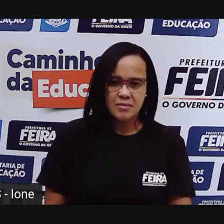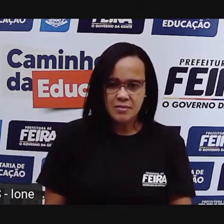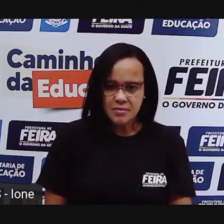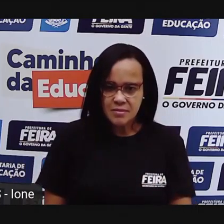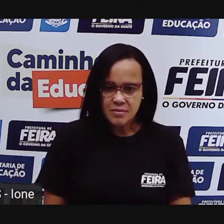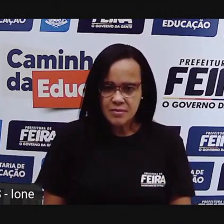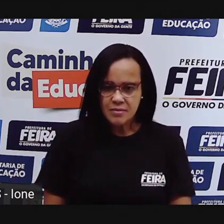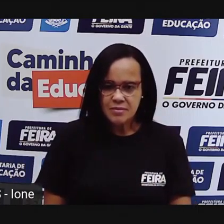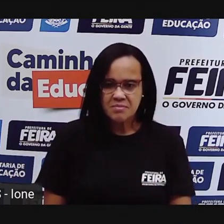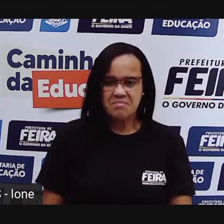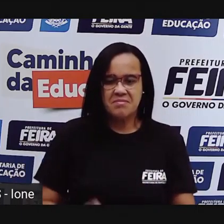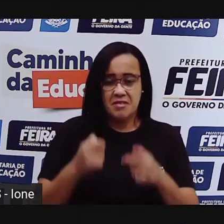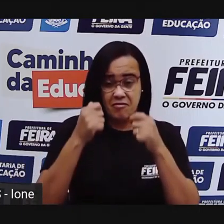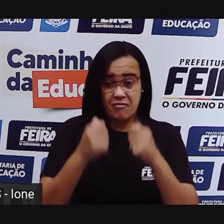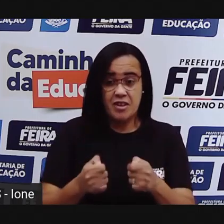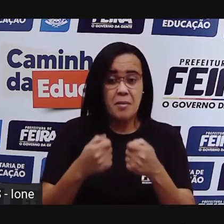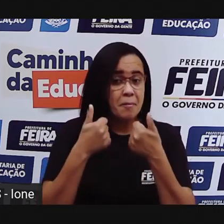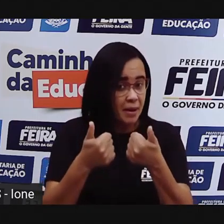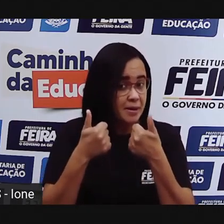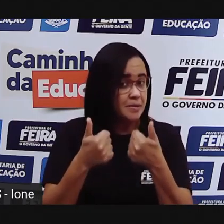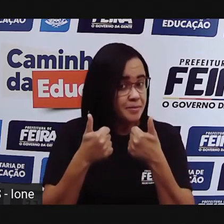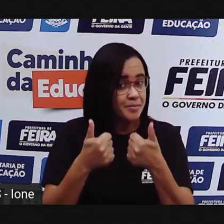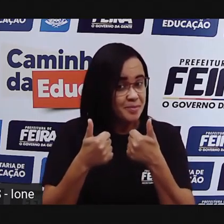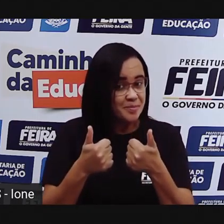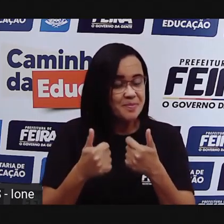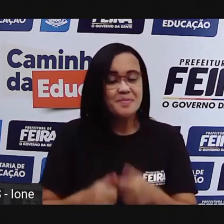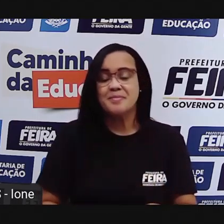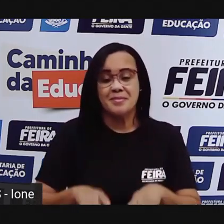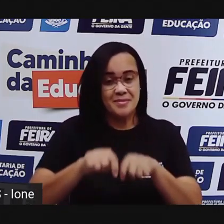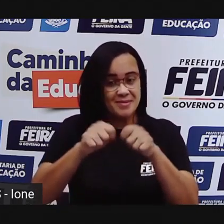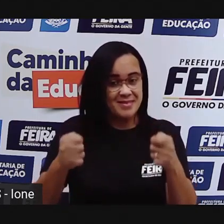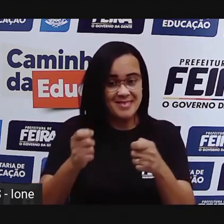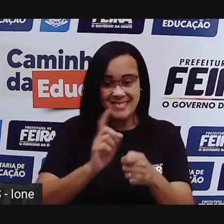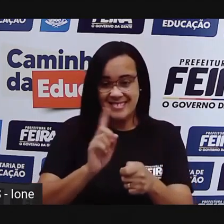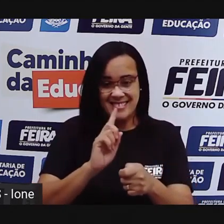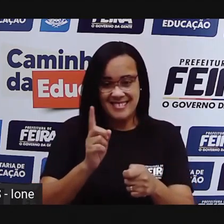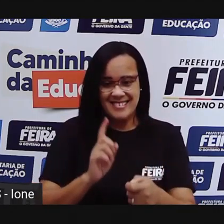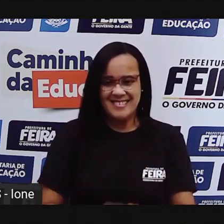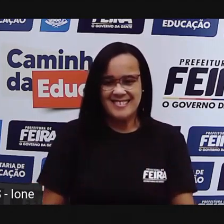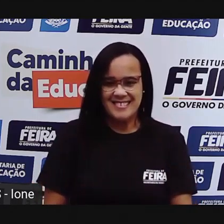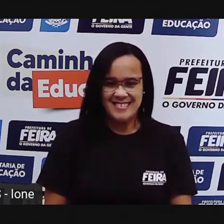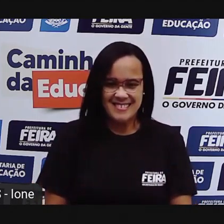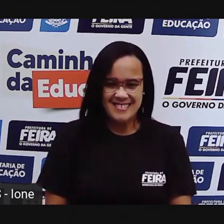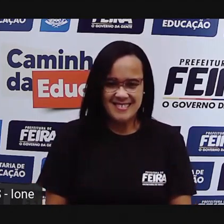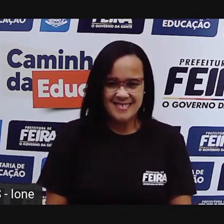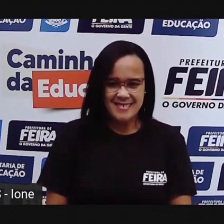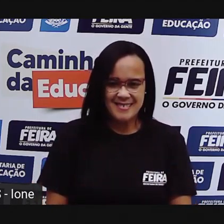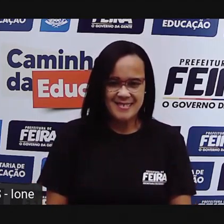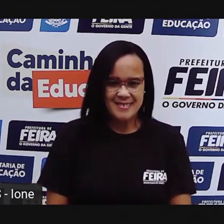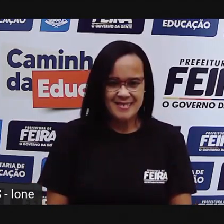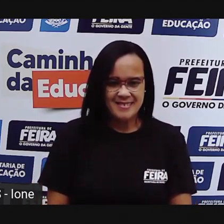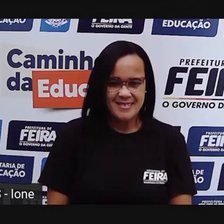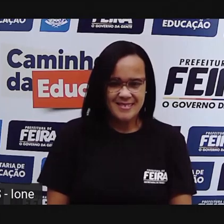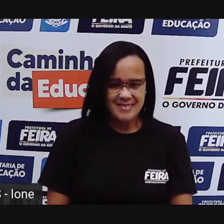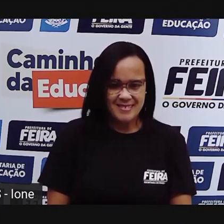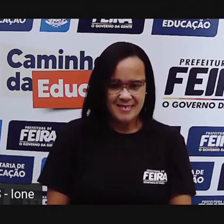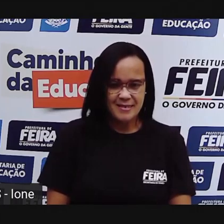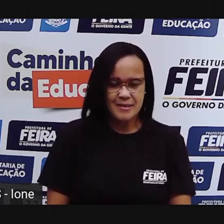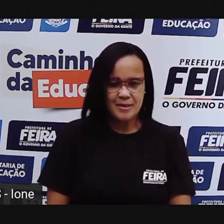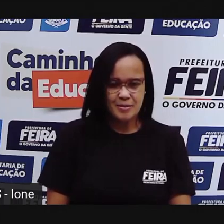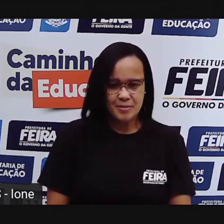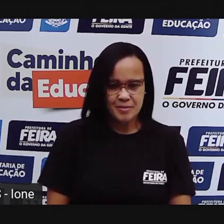Enrola para ficar bem firme, para não se soltar. Então, eu estou enrolando aqui e vocês enrolam